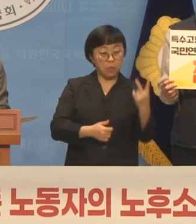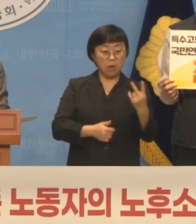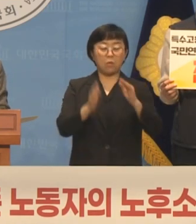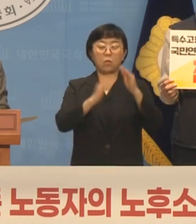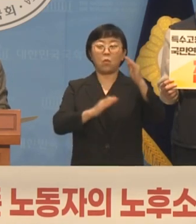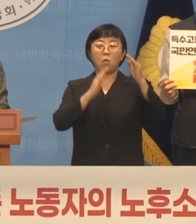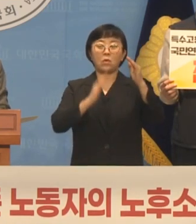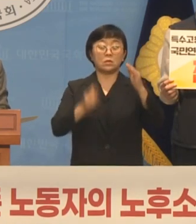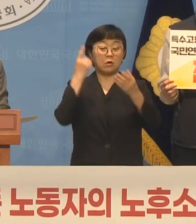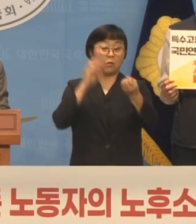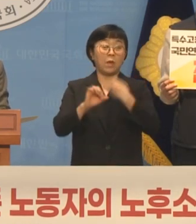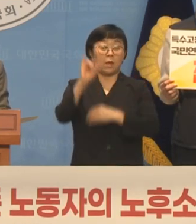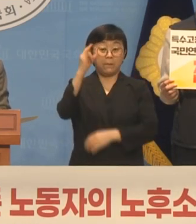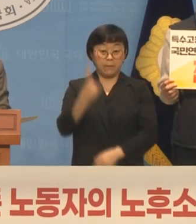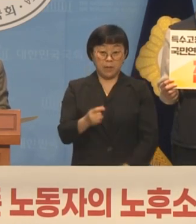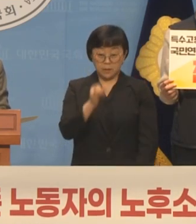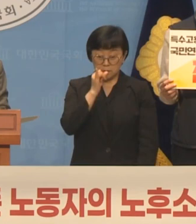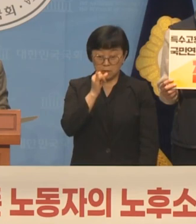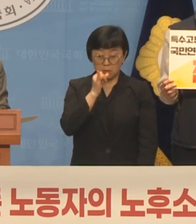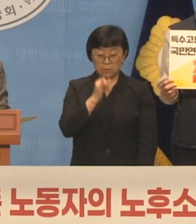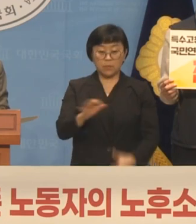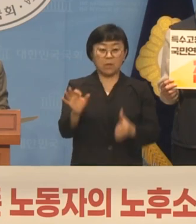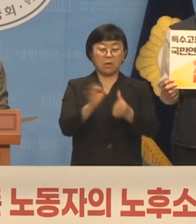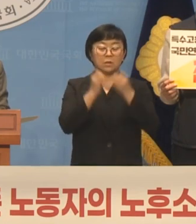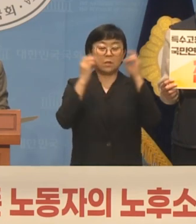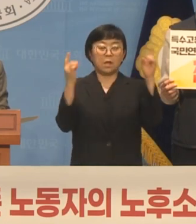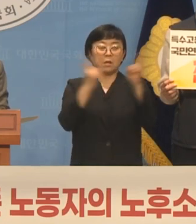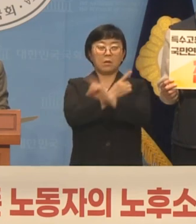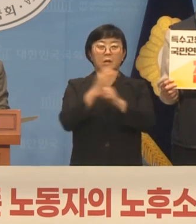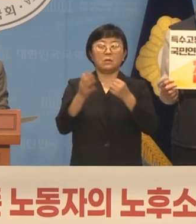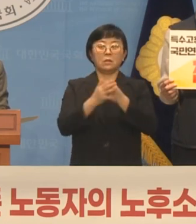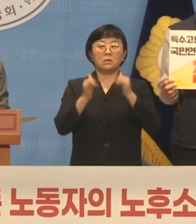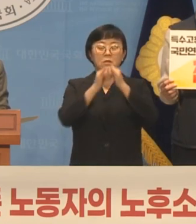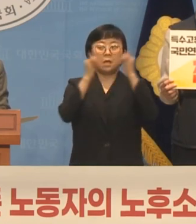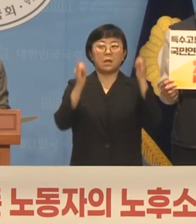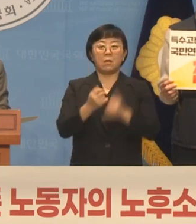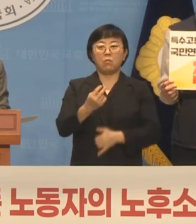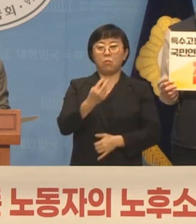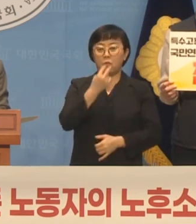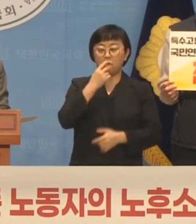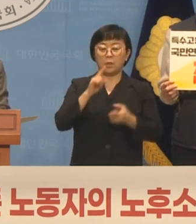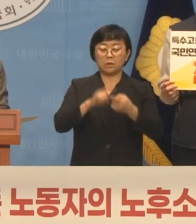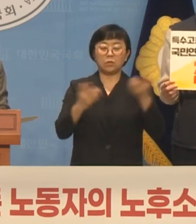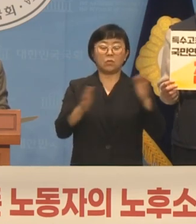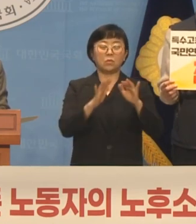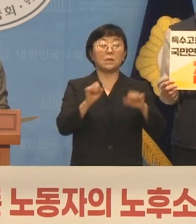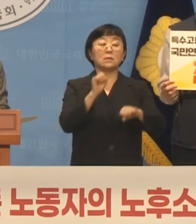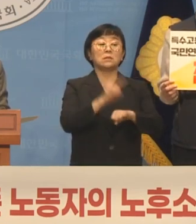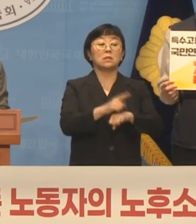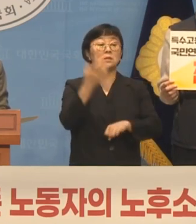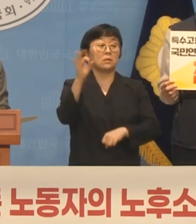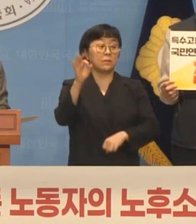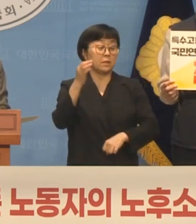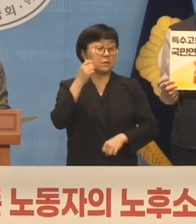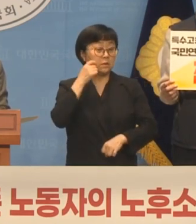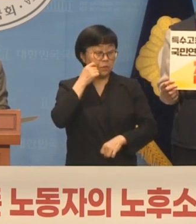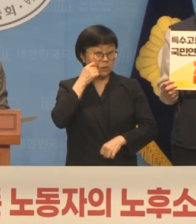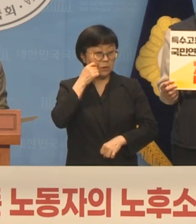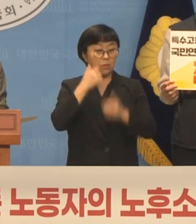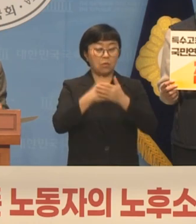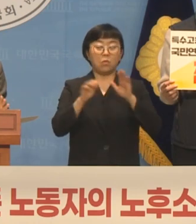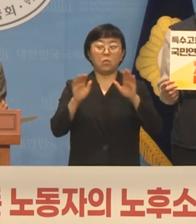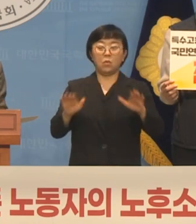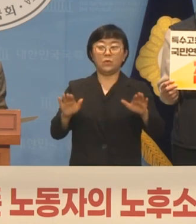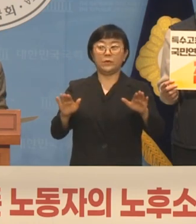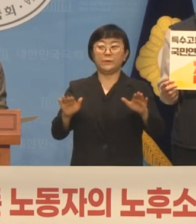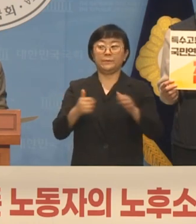공청회를 진행했는데요. 연금개혁 과정에서 기존의 사회보험 내에서 노동자성을 인정받지 못하던 오늘 바로